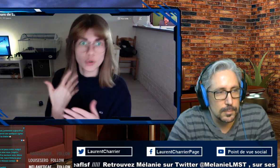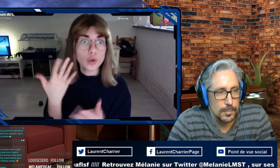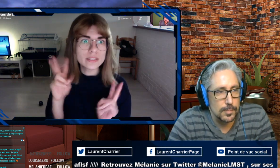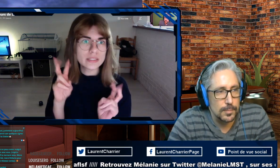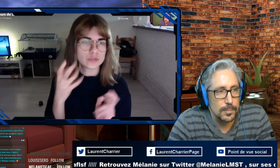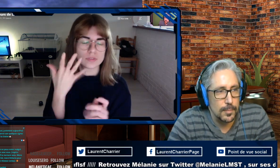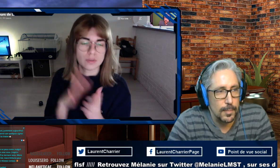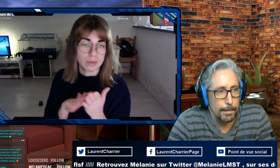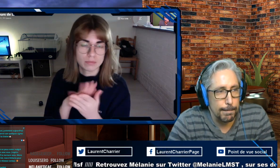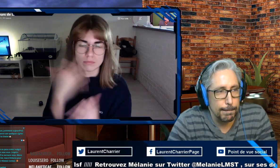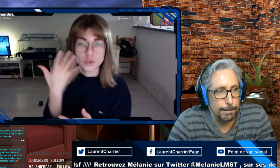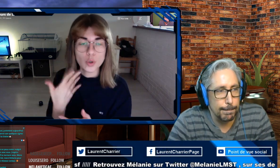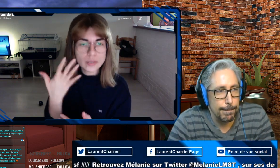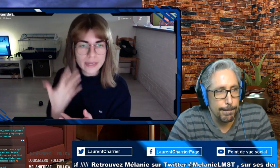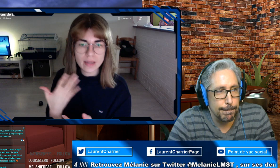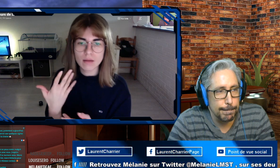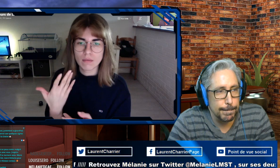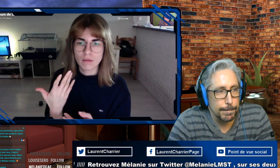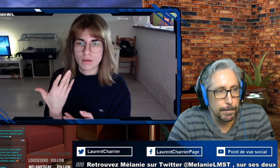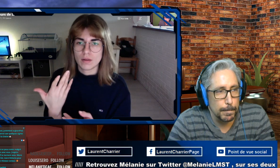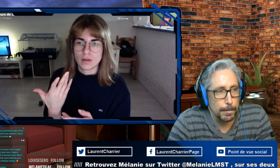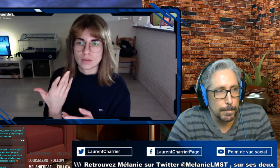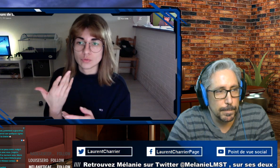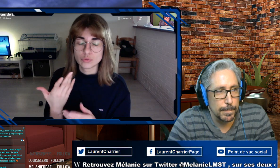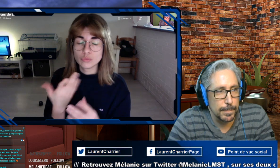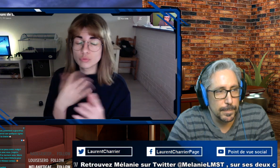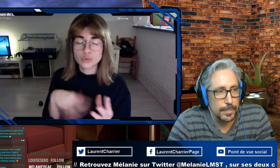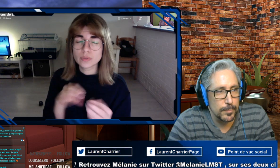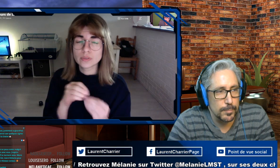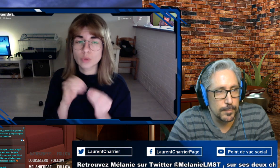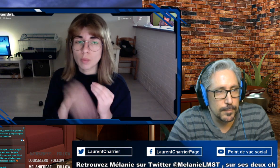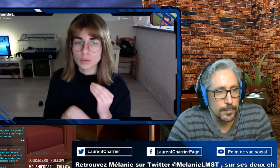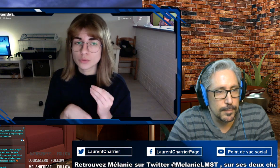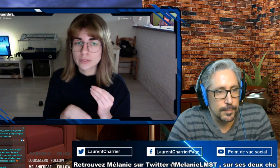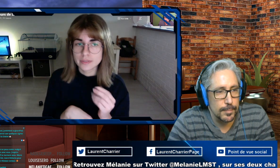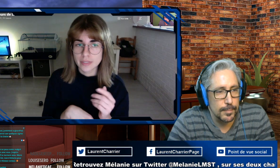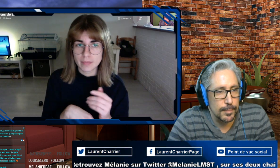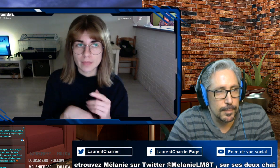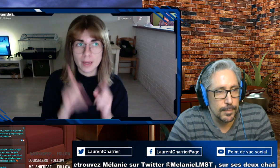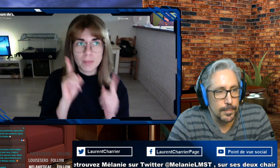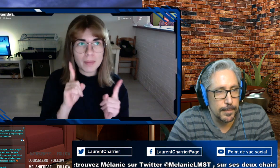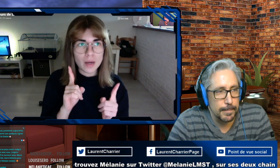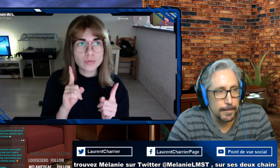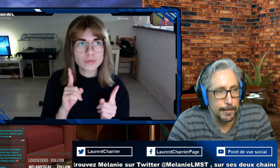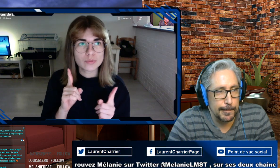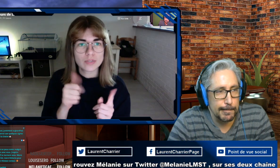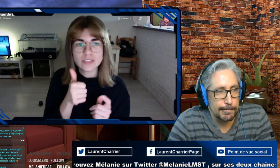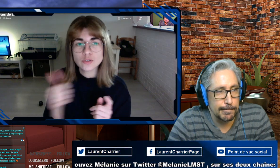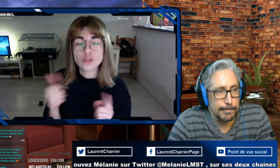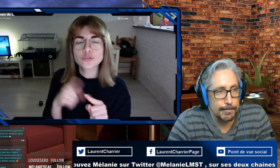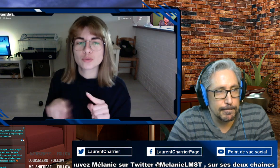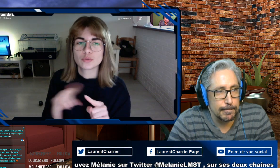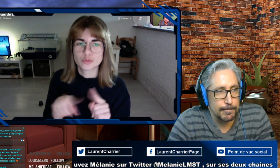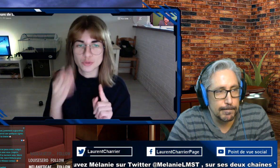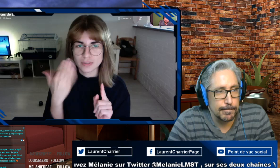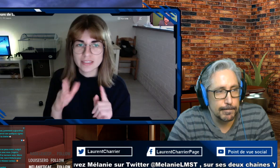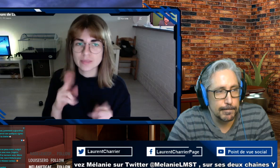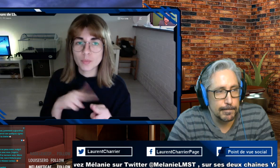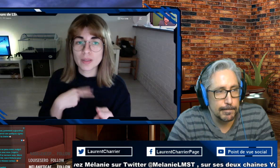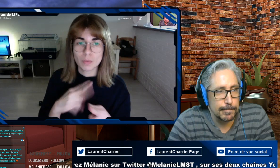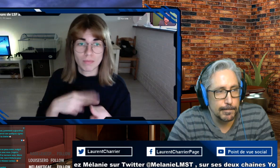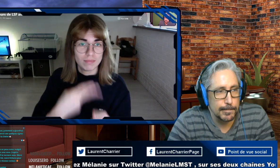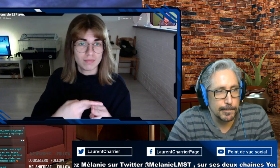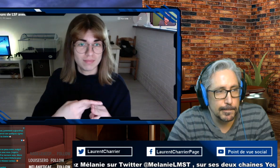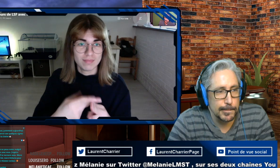enfin, de coder, je veux dire, de coder. Du coup, tout de suite, j'ai abandonné l'idée. Mais par contre, la seule chose que je sais,